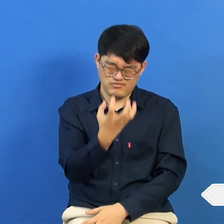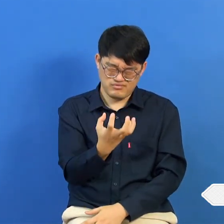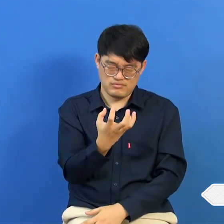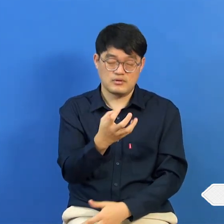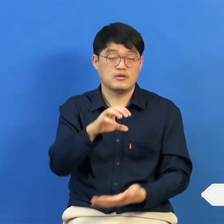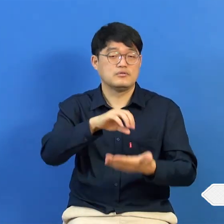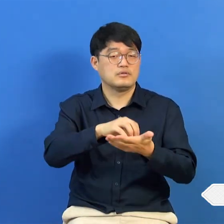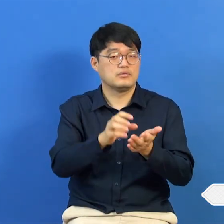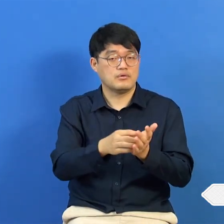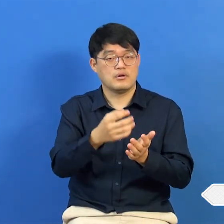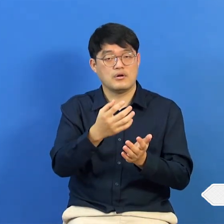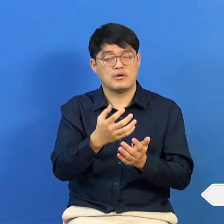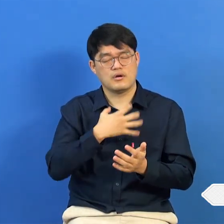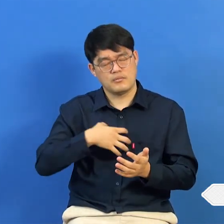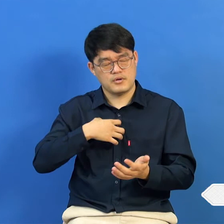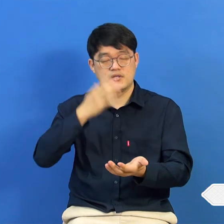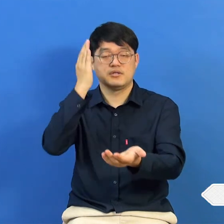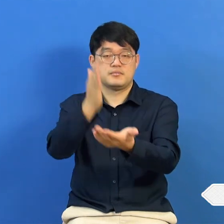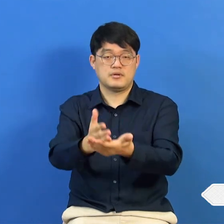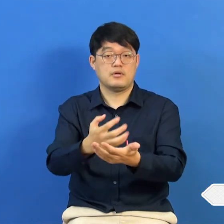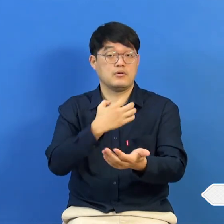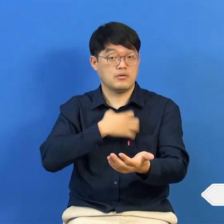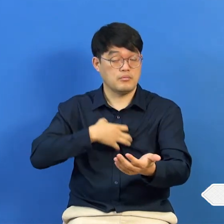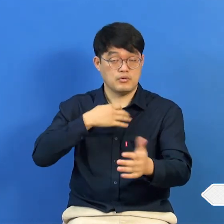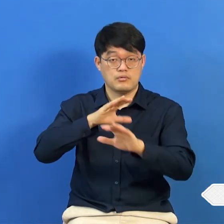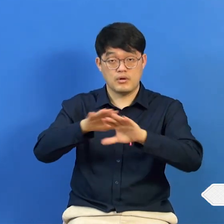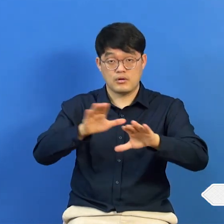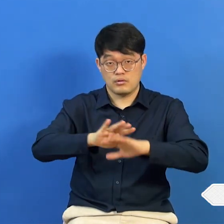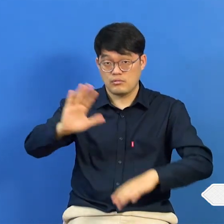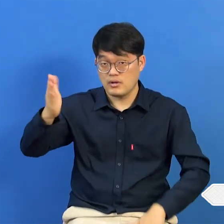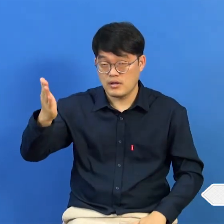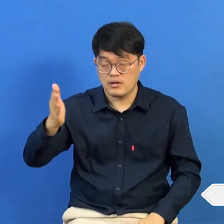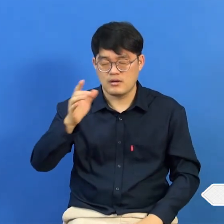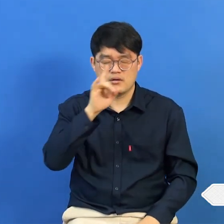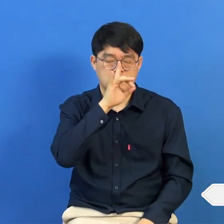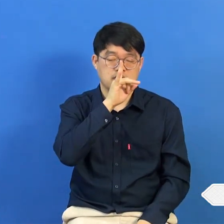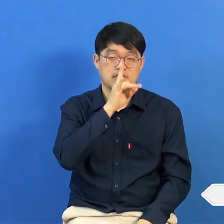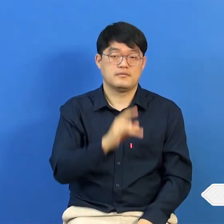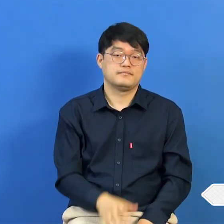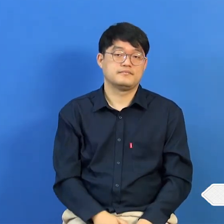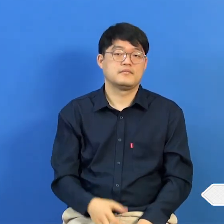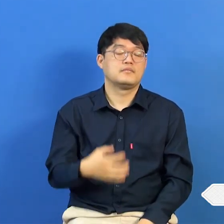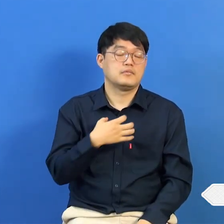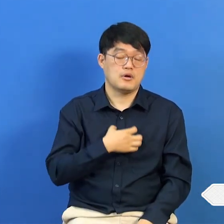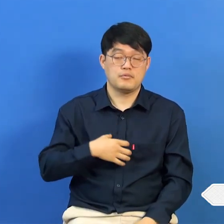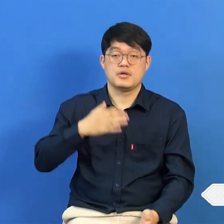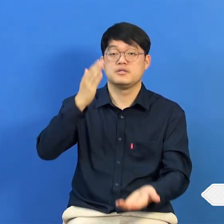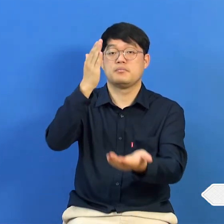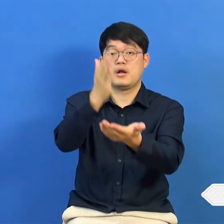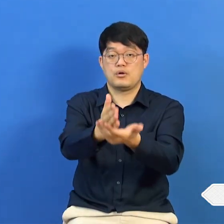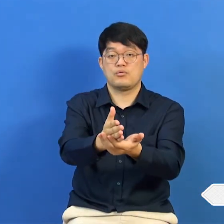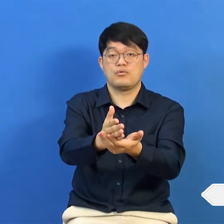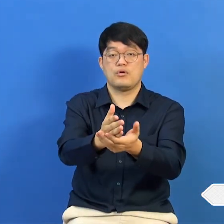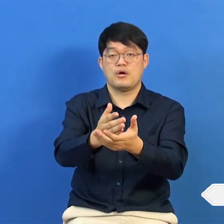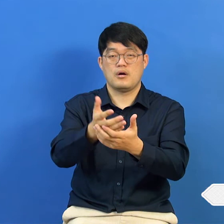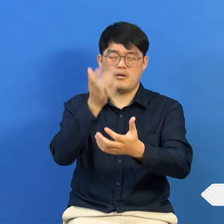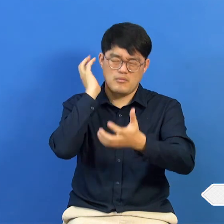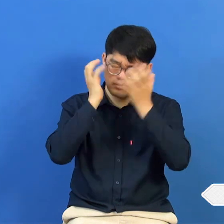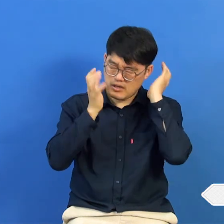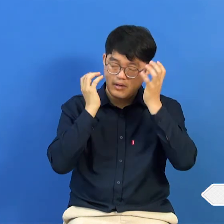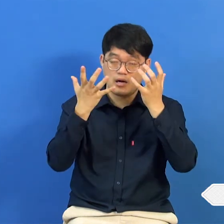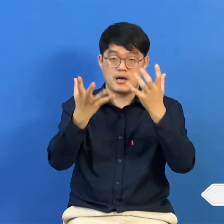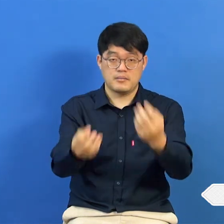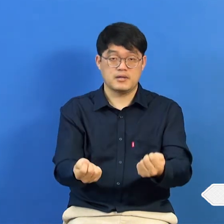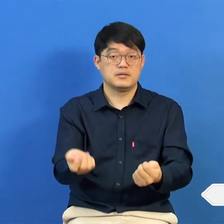그렇게 염려하지 마십시오. 염려한다고 뭐 해결이 됩니까? 염려하지 말고 복잡한 건